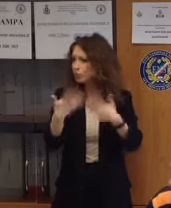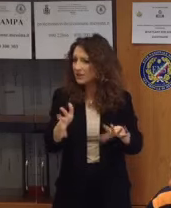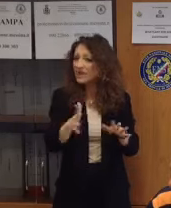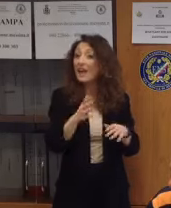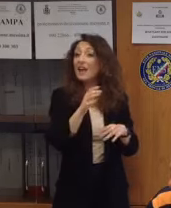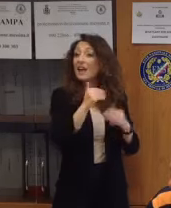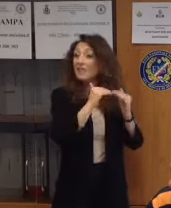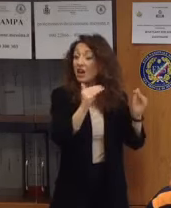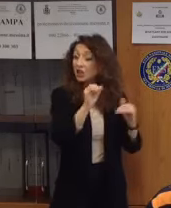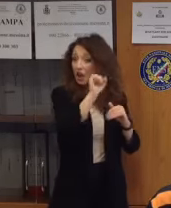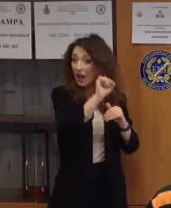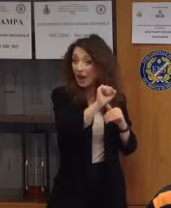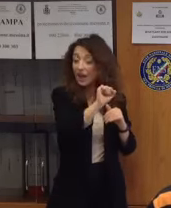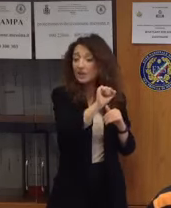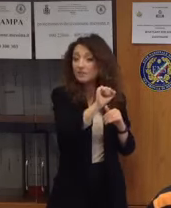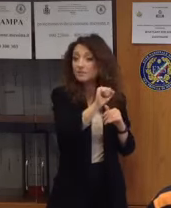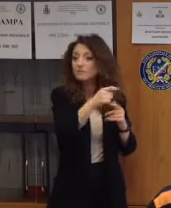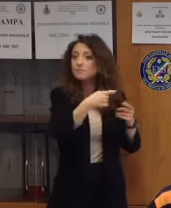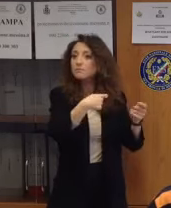speso